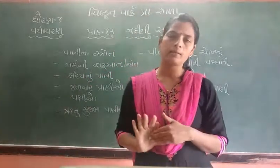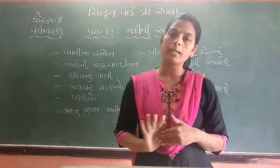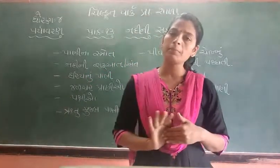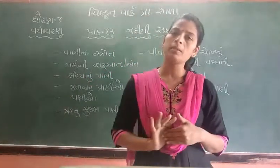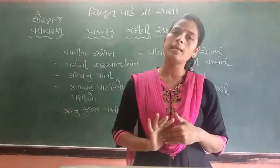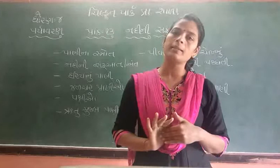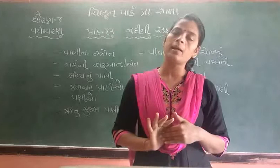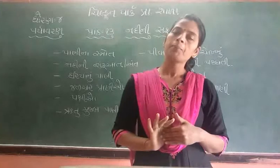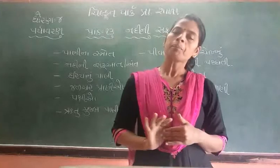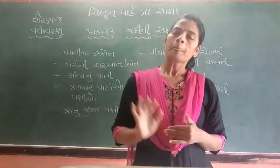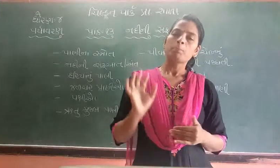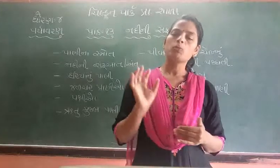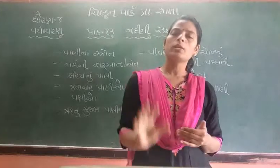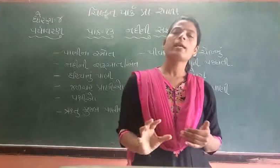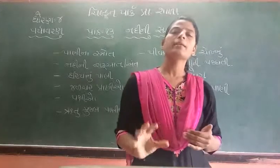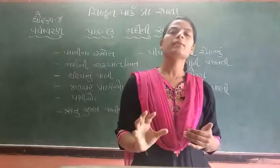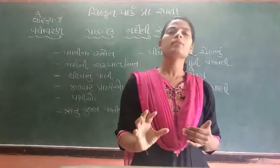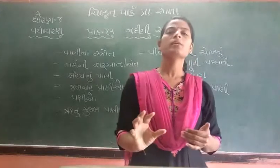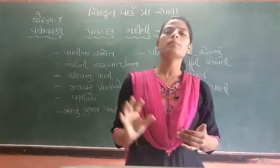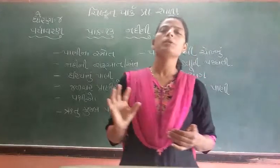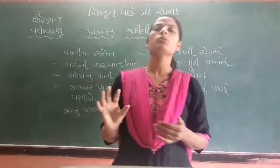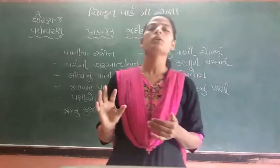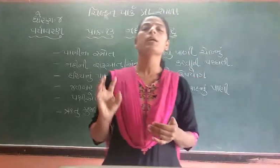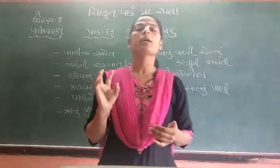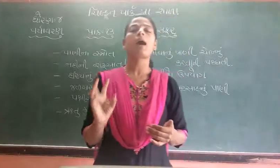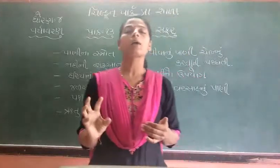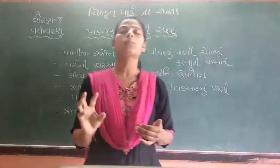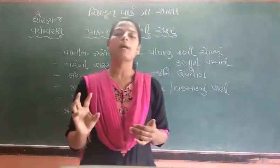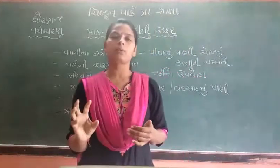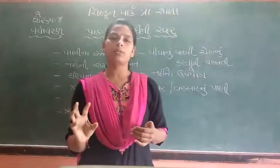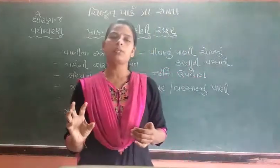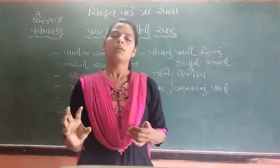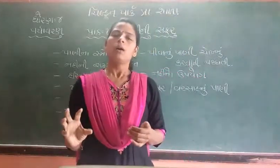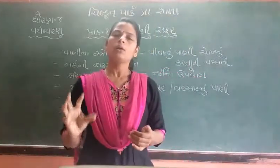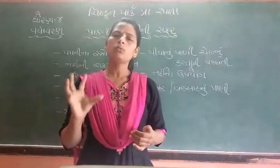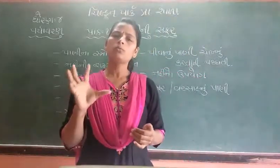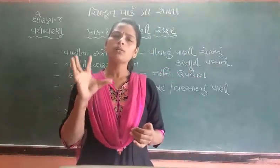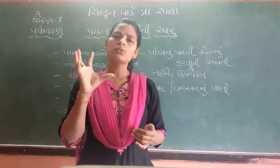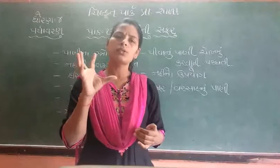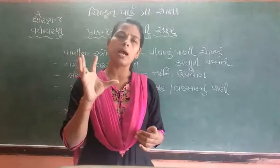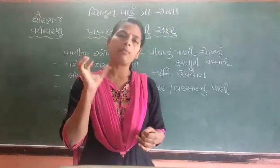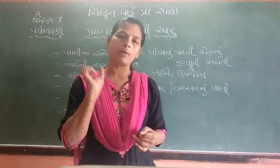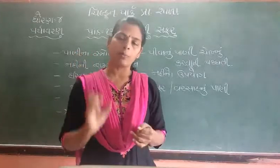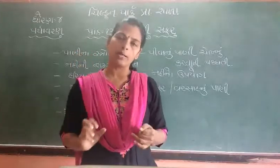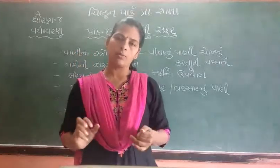કેમ નથી લેતા? તો દરિયાની અંદર છે ને મીઠું એટલે કે ખારું પાણી હોય છે અને ખૂબ જ ક્ષારવાળું પાણી હોય